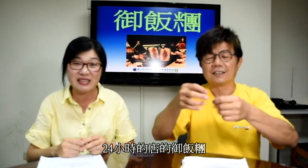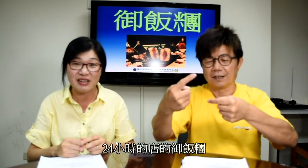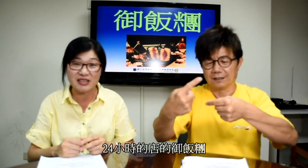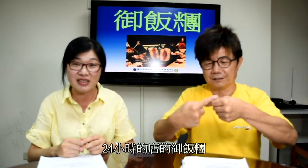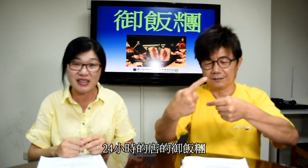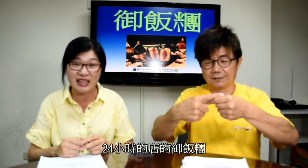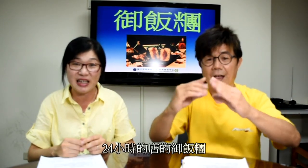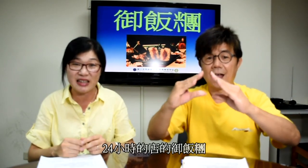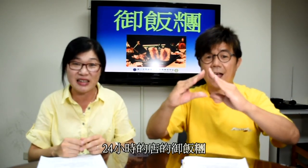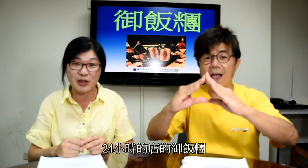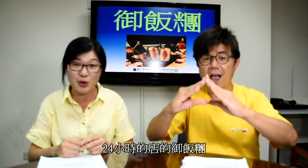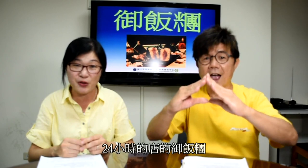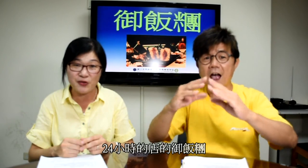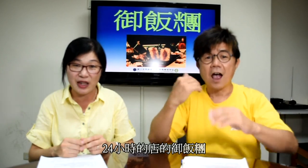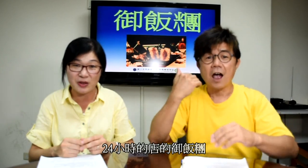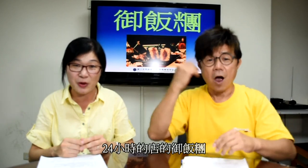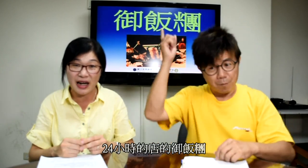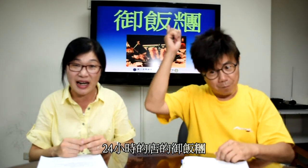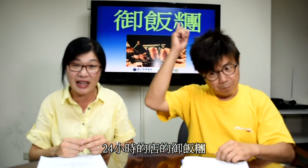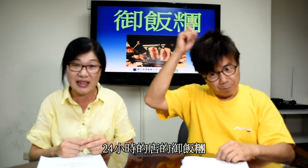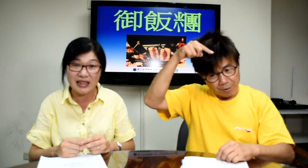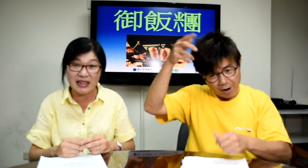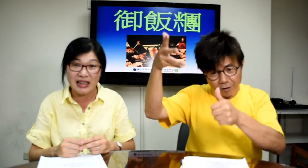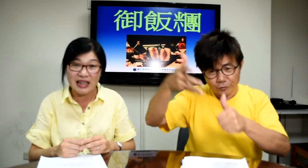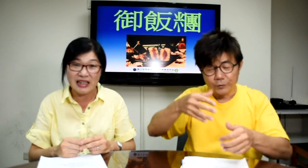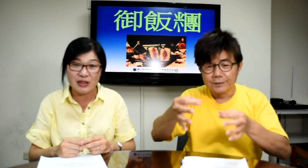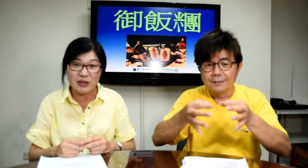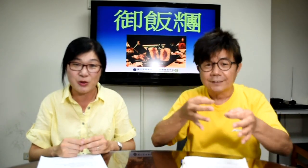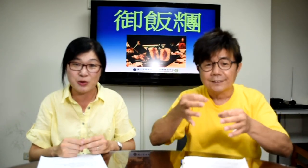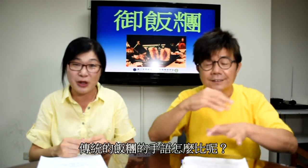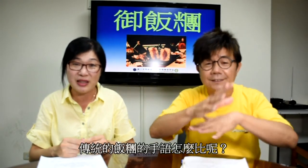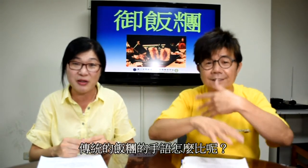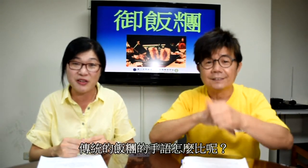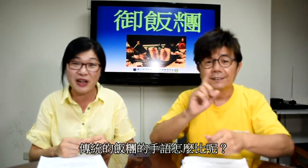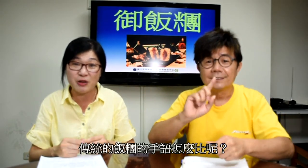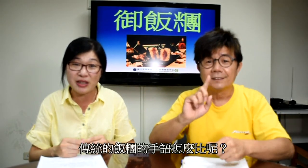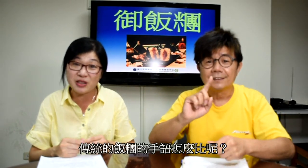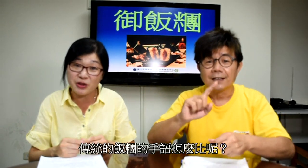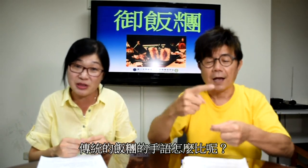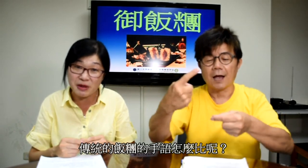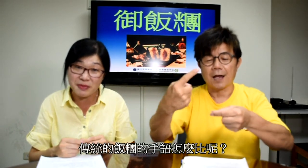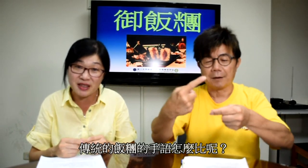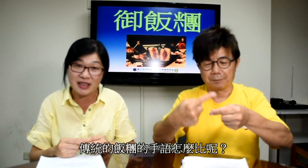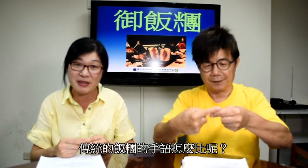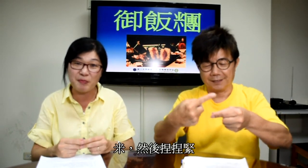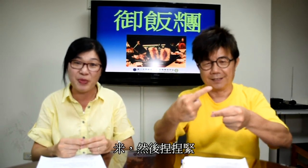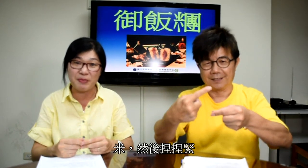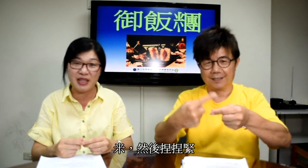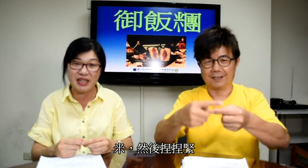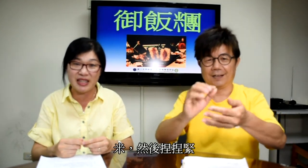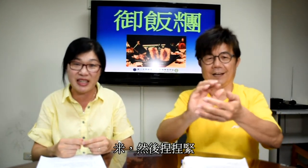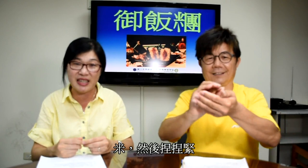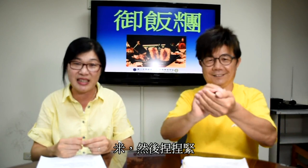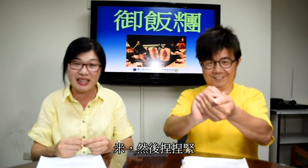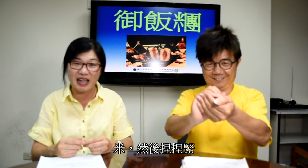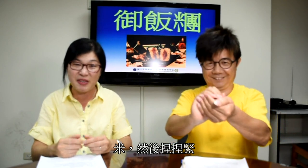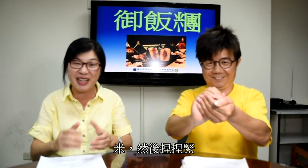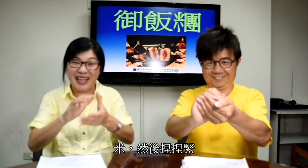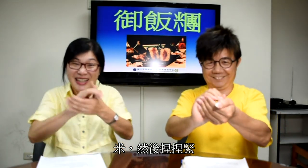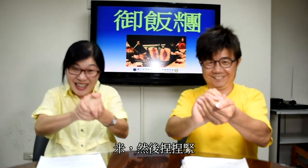24小时的店的玉饭团，传统的饭团手语怎么比呢？米，然后捏捏